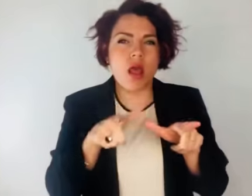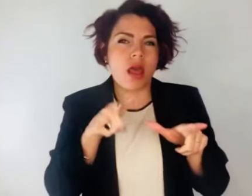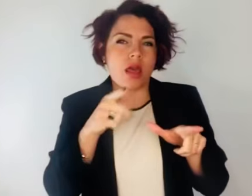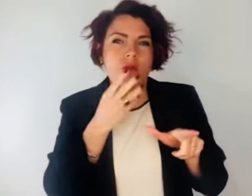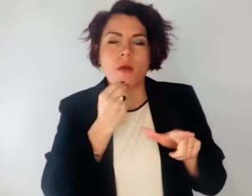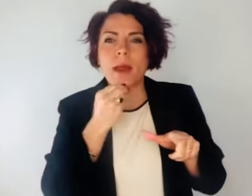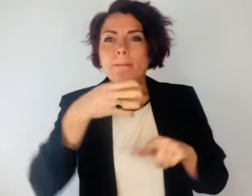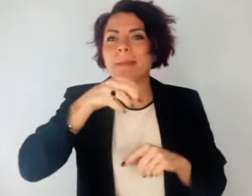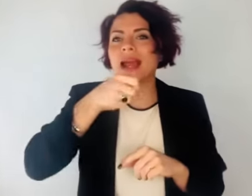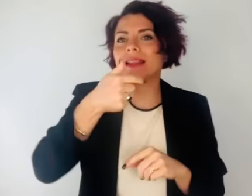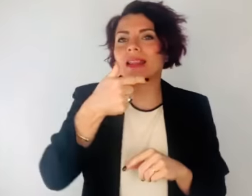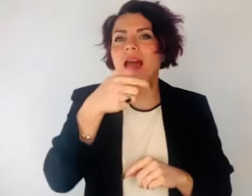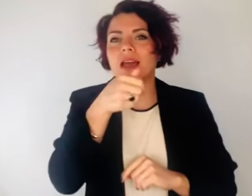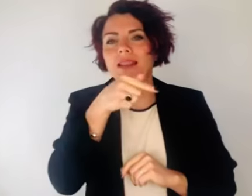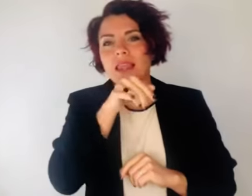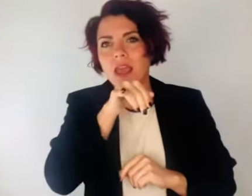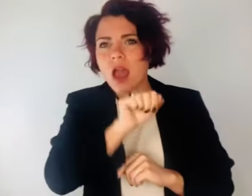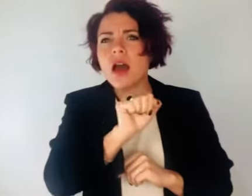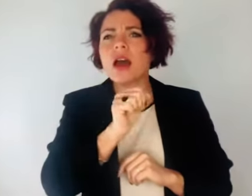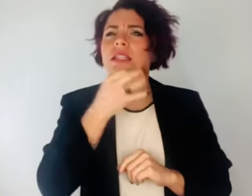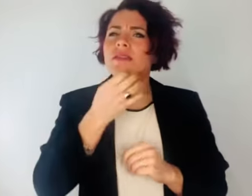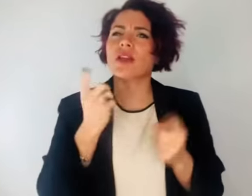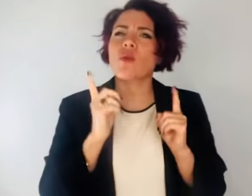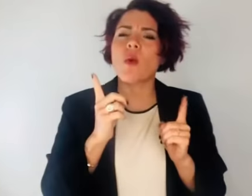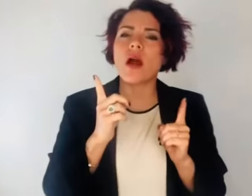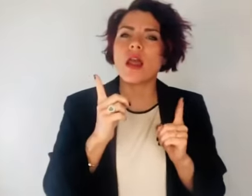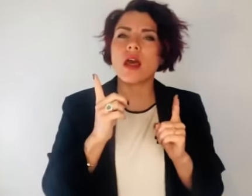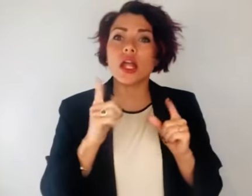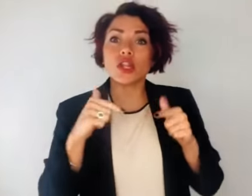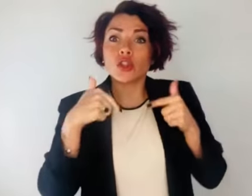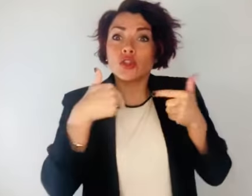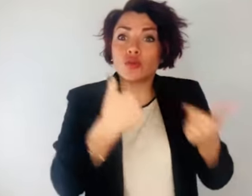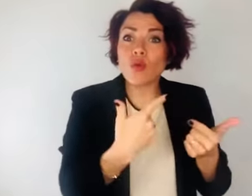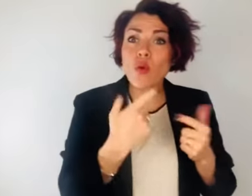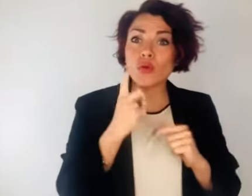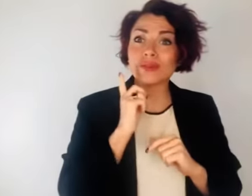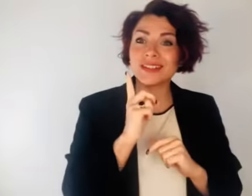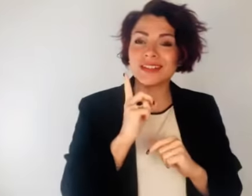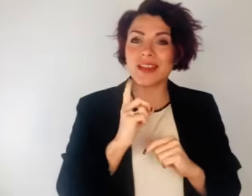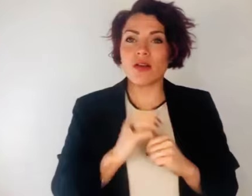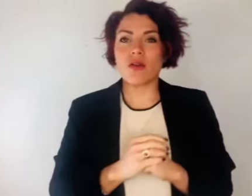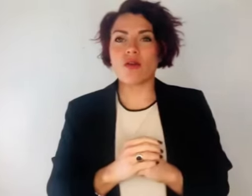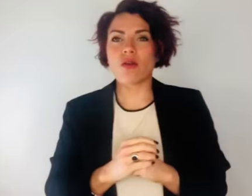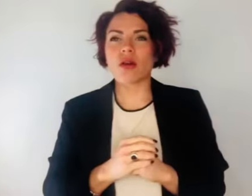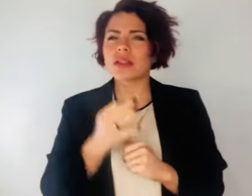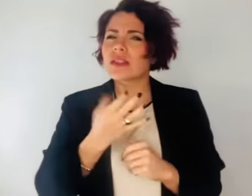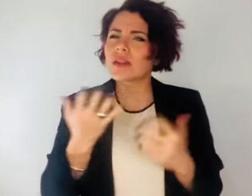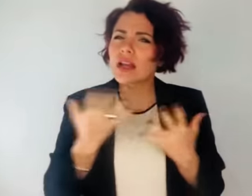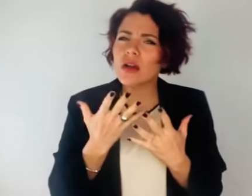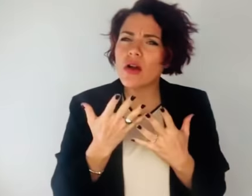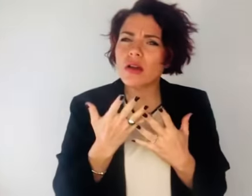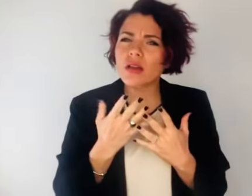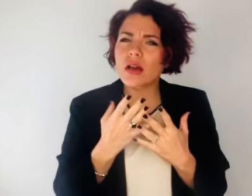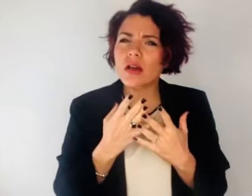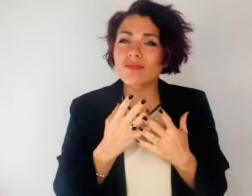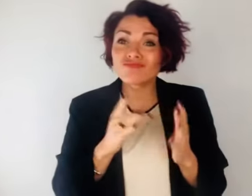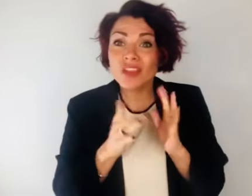mattia significa dono di dio cioè la chiamata di gesù non è frutto dei meriti